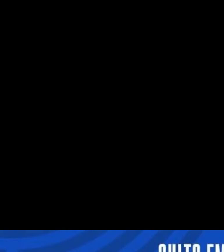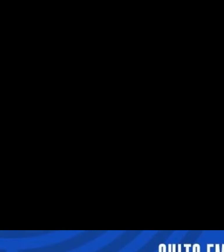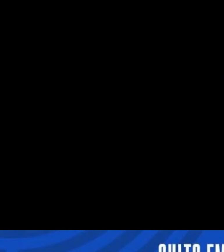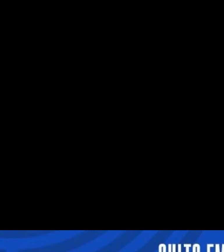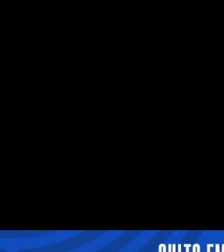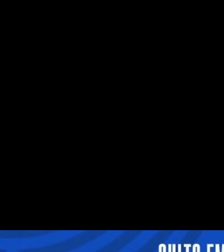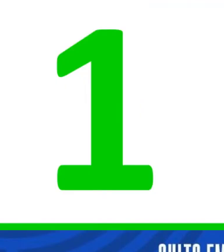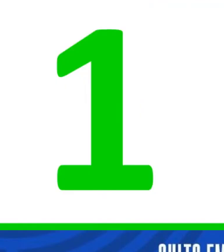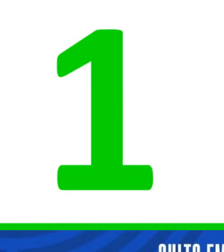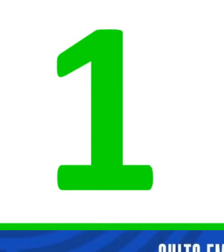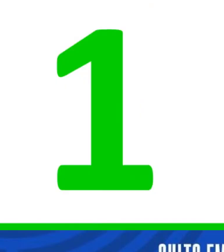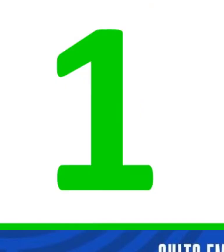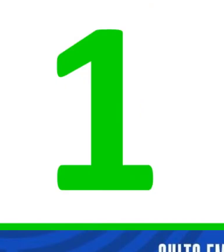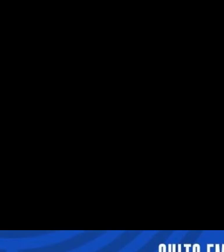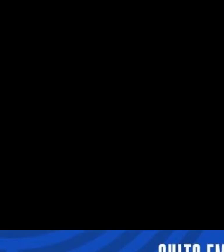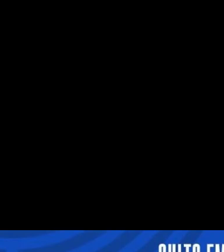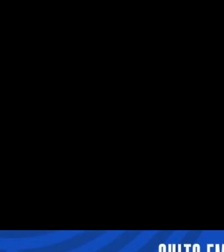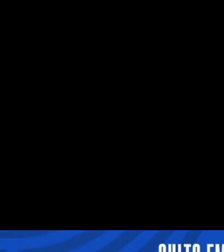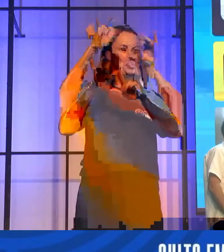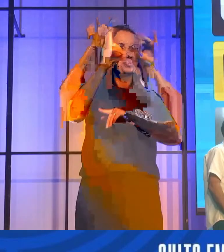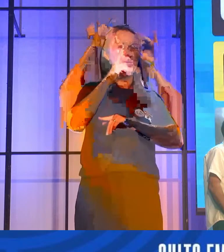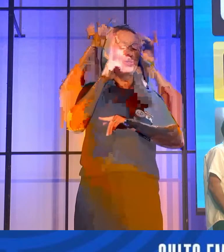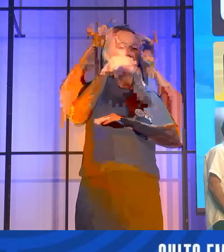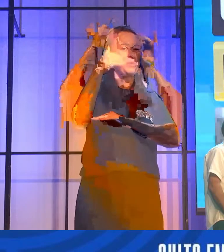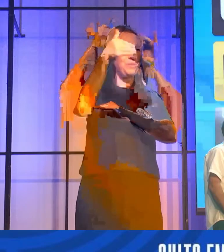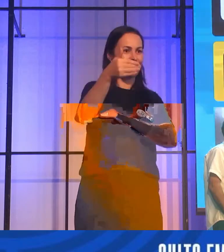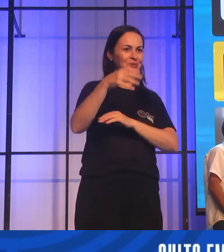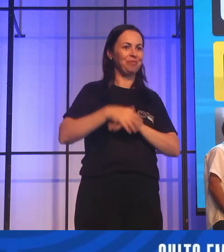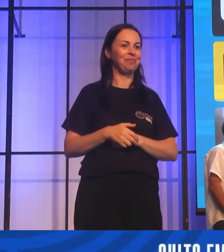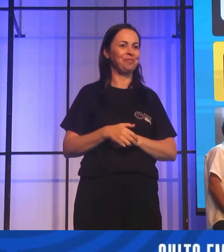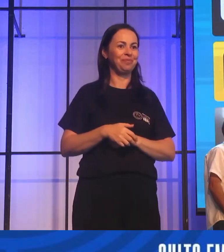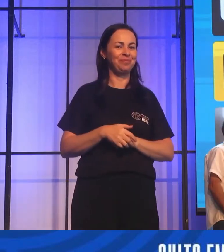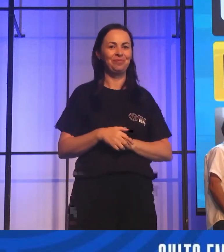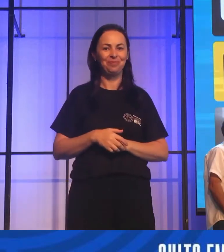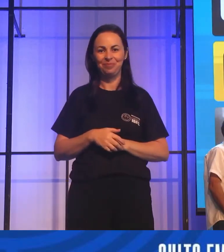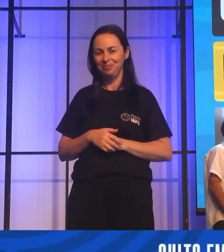Deus abençoe, até domingo que vem. Deus abençoe, mamãe.